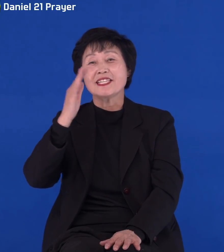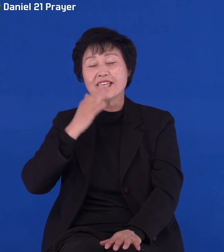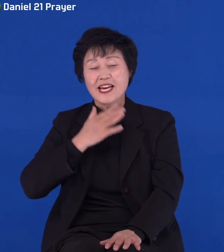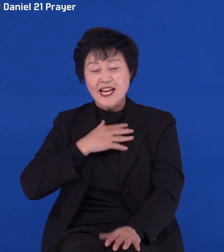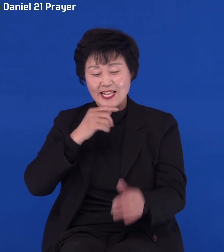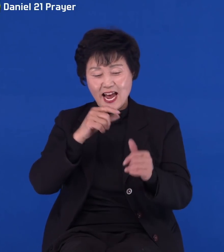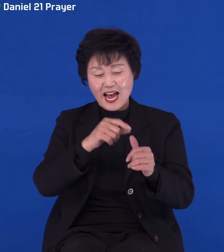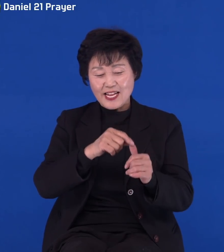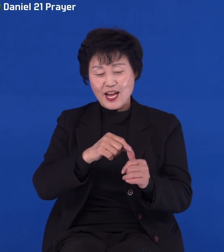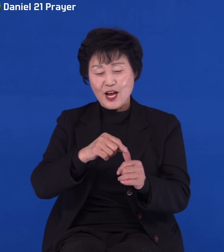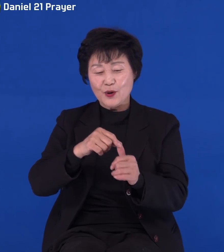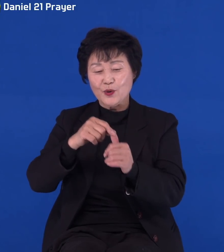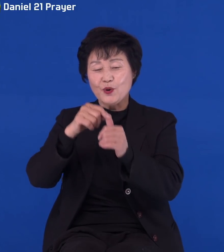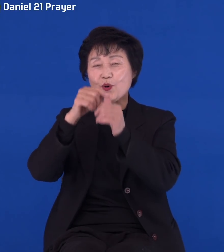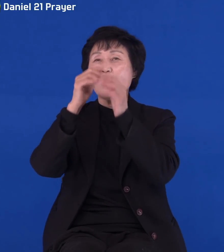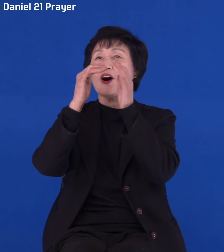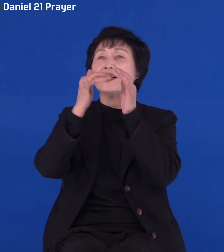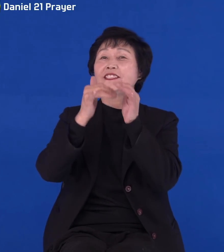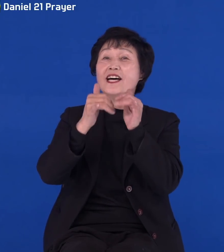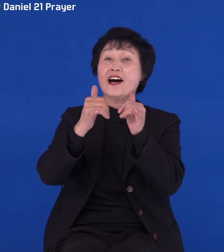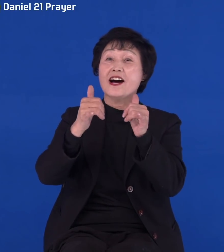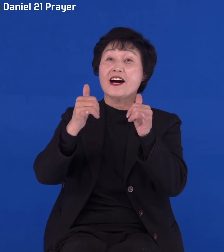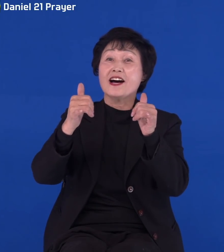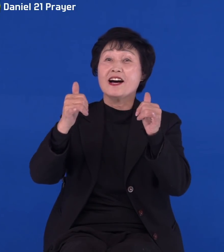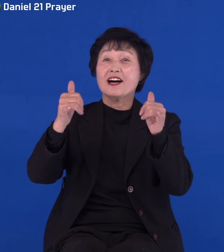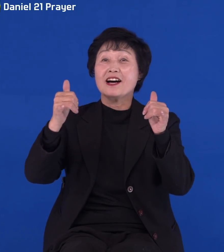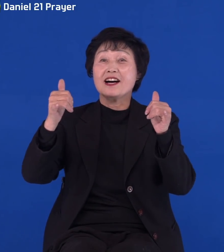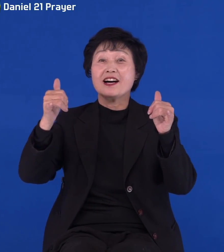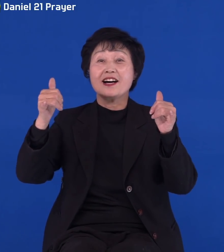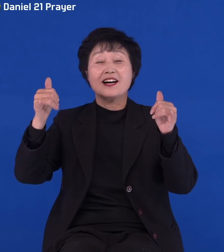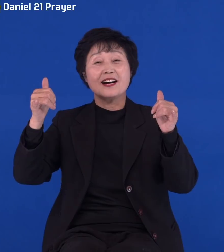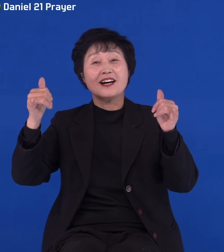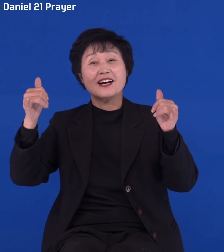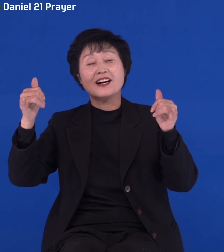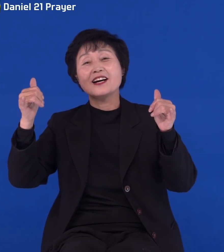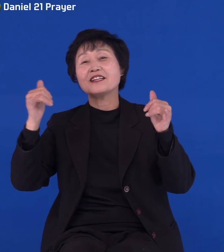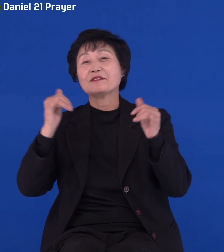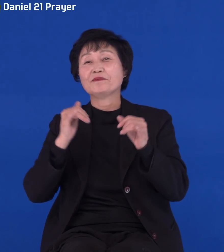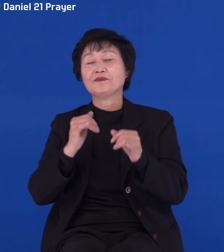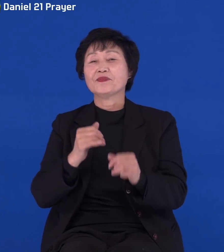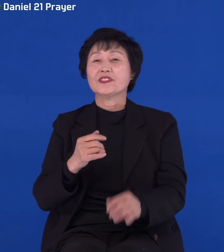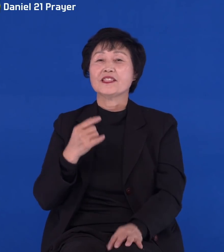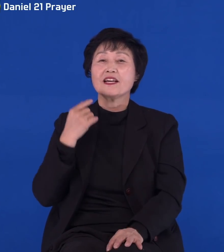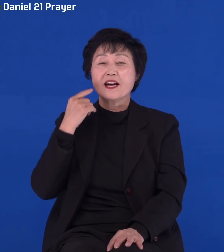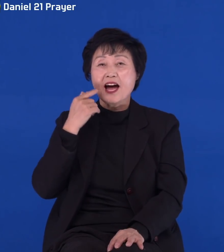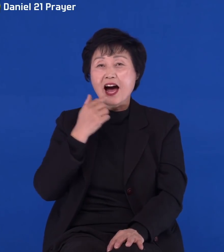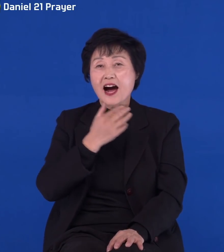주님만이 나의 전심으로 구원자. 찬양합니다. 아름다우신 예수.